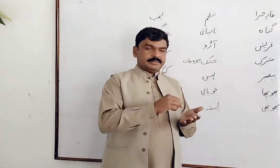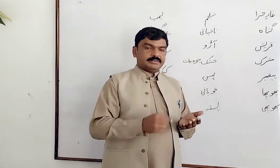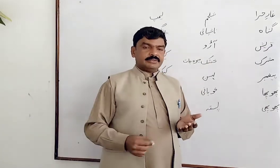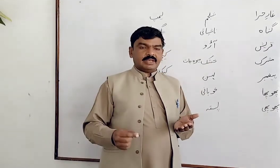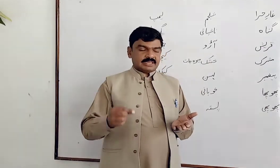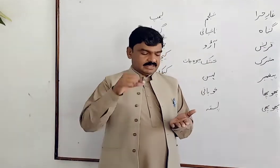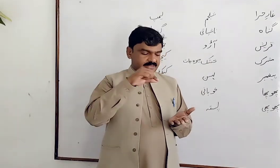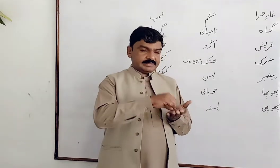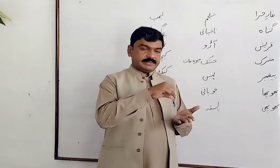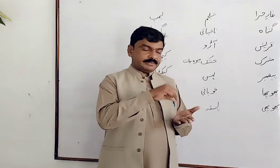लहसुन।